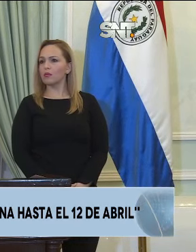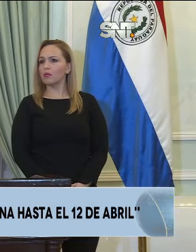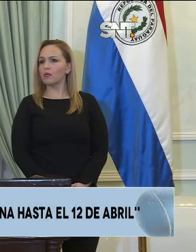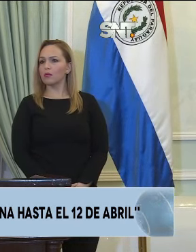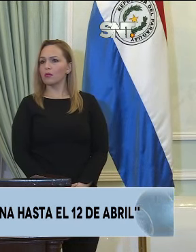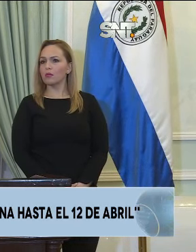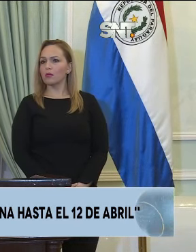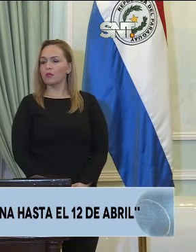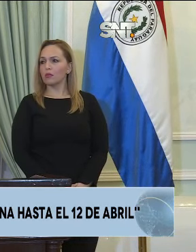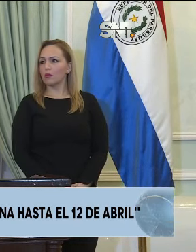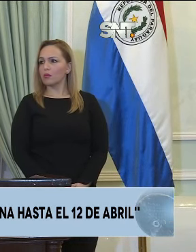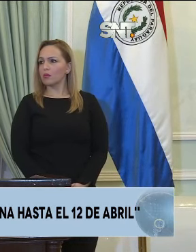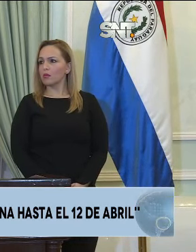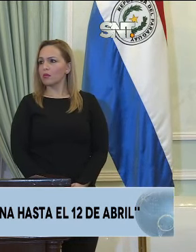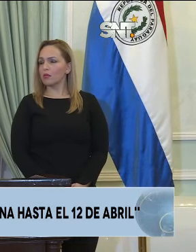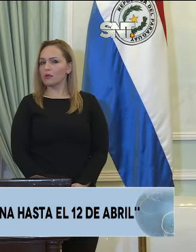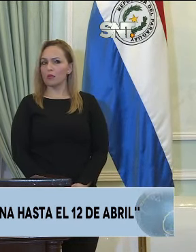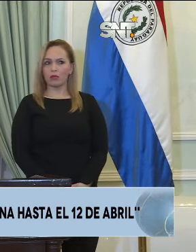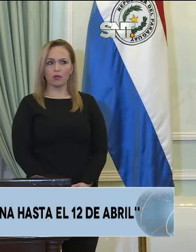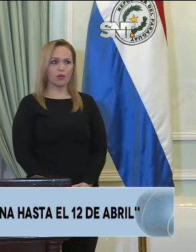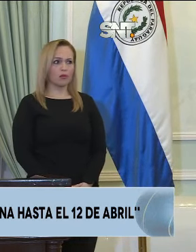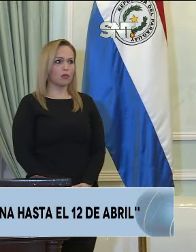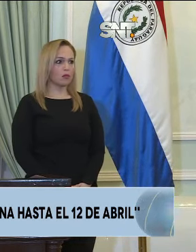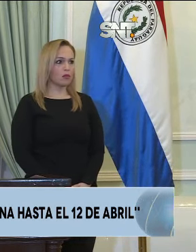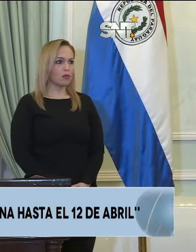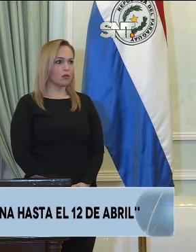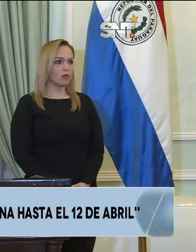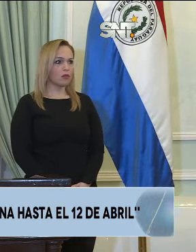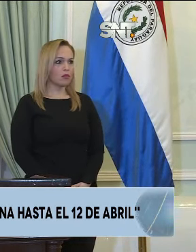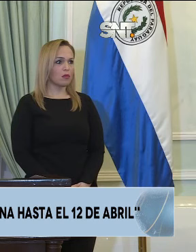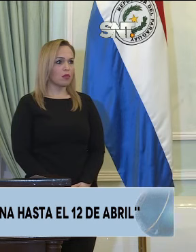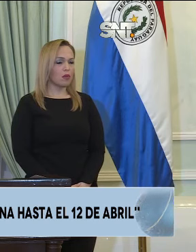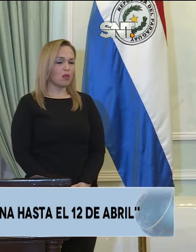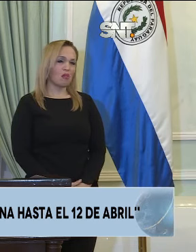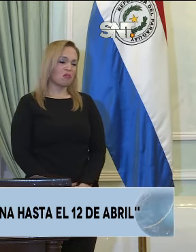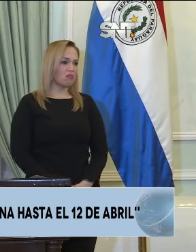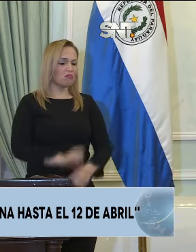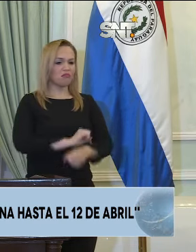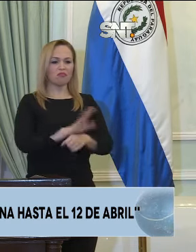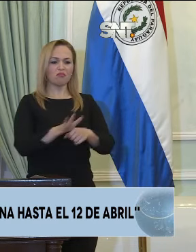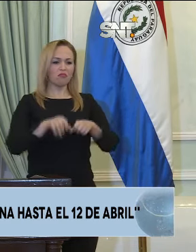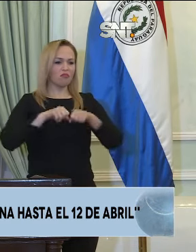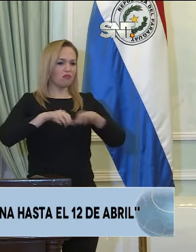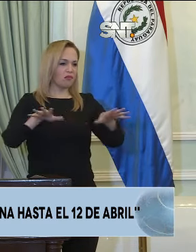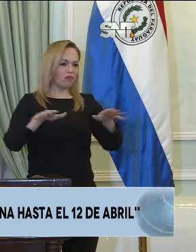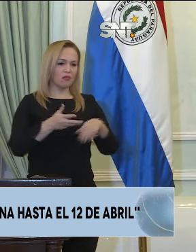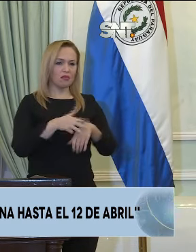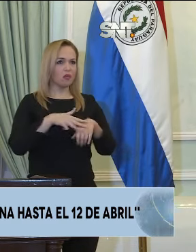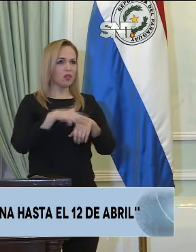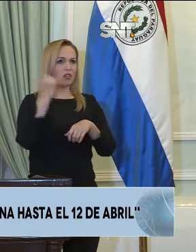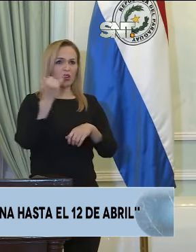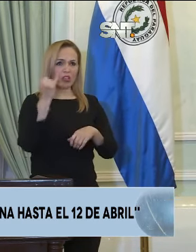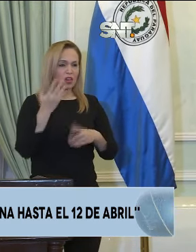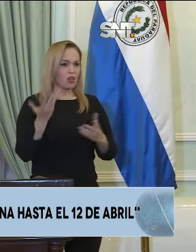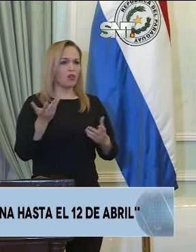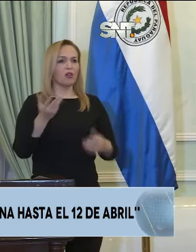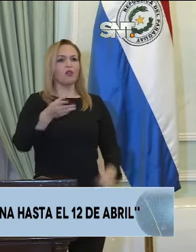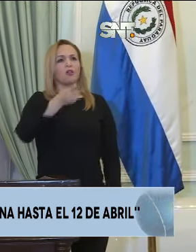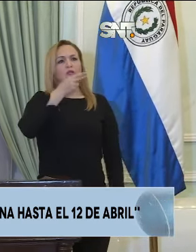números, si se actualizan o no, si se estancan o van variando. De hecho,